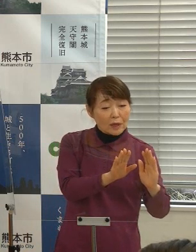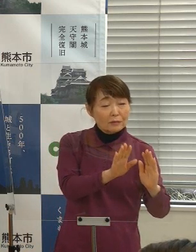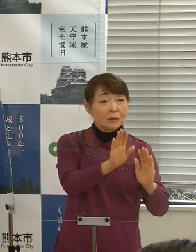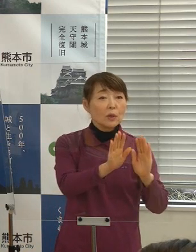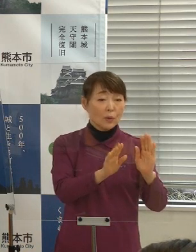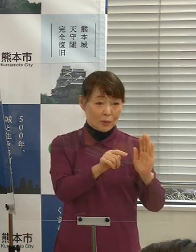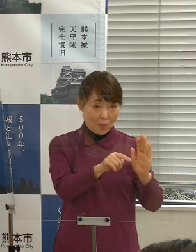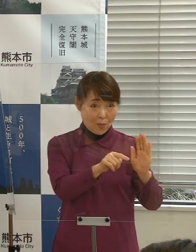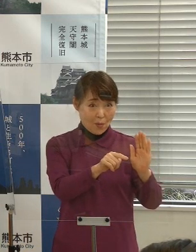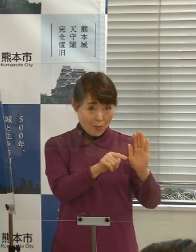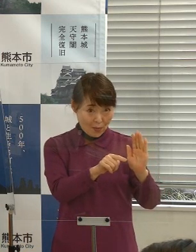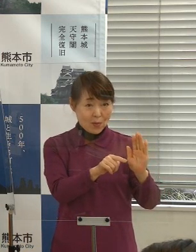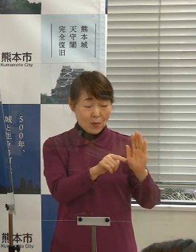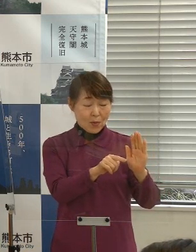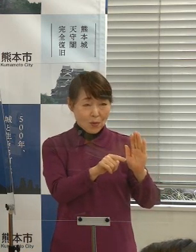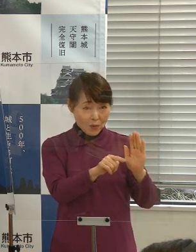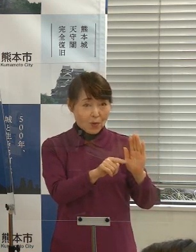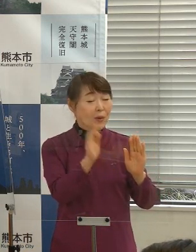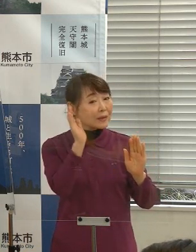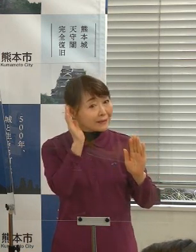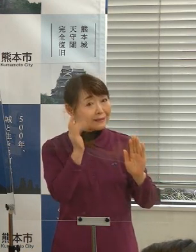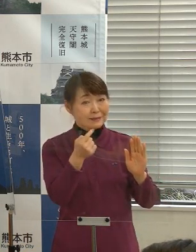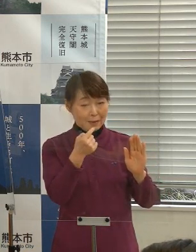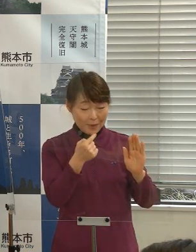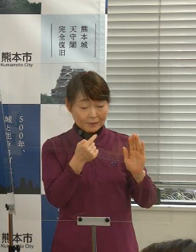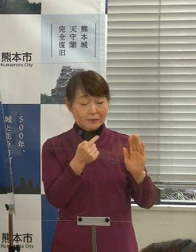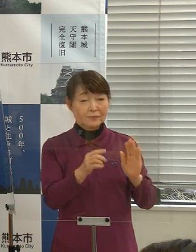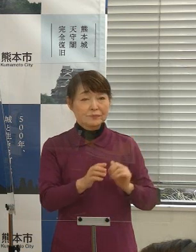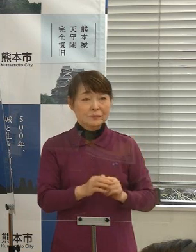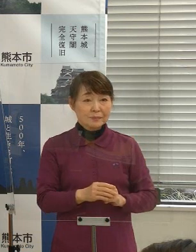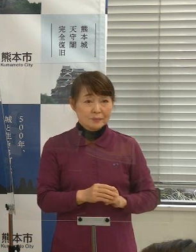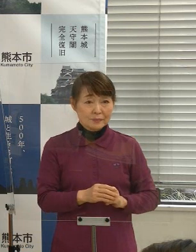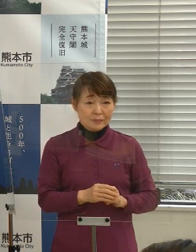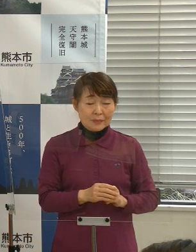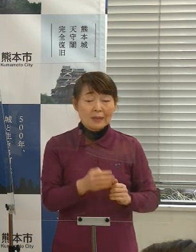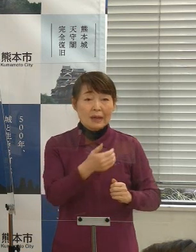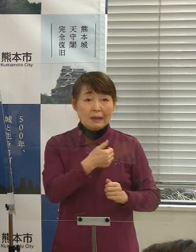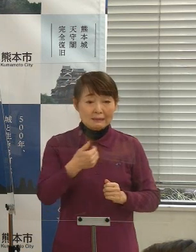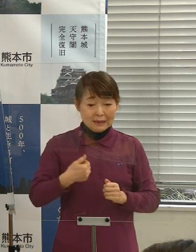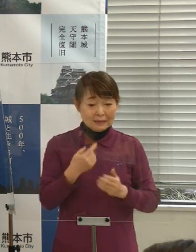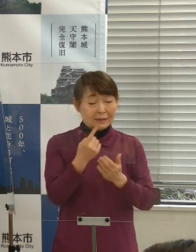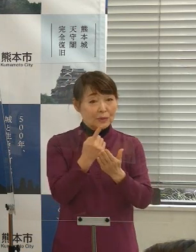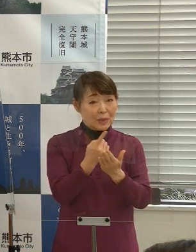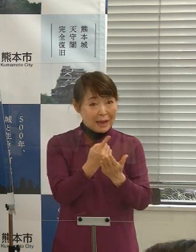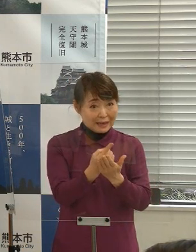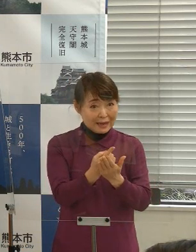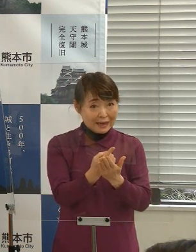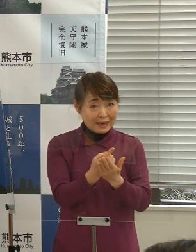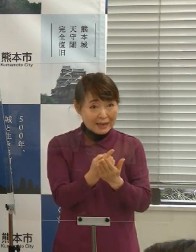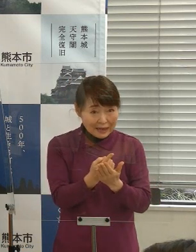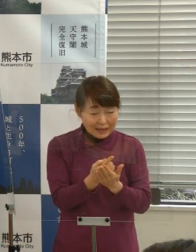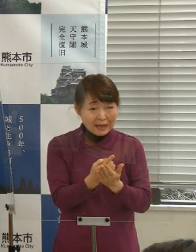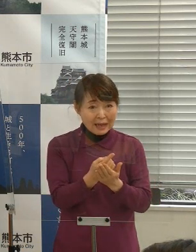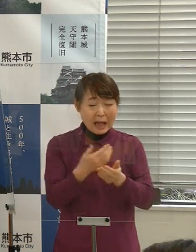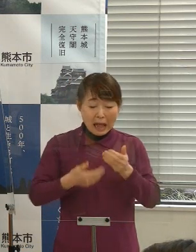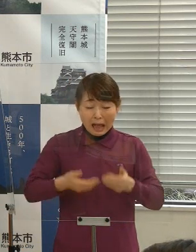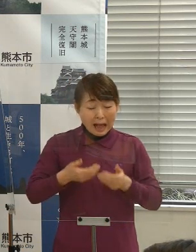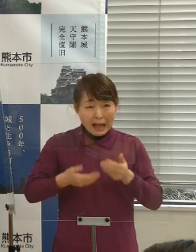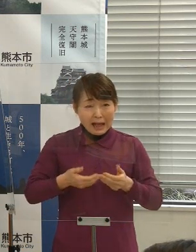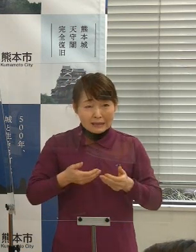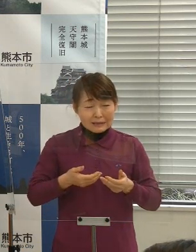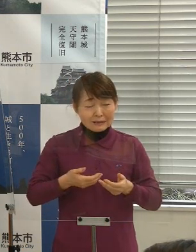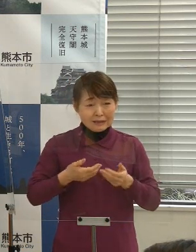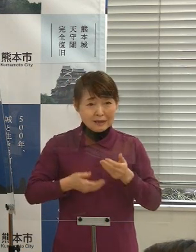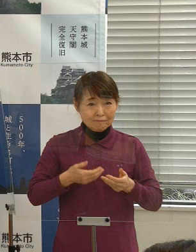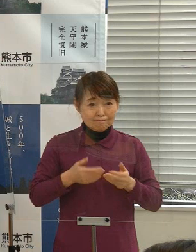まあ、伺っておりますし、またまあ、できるだけあんまりこう急かすようなことではなくて、